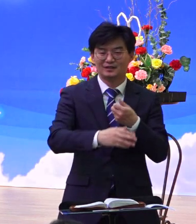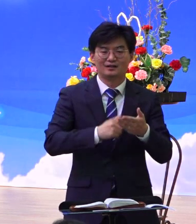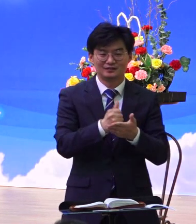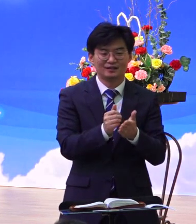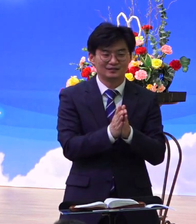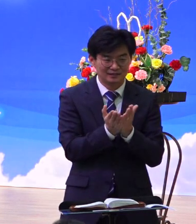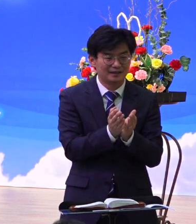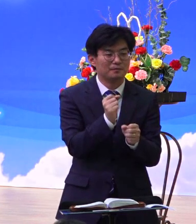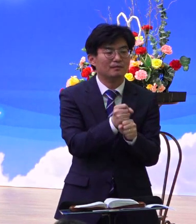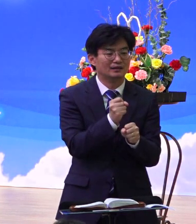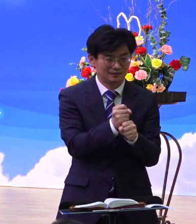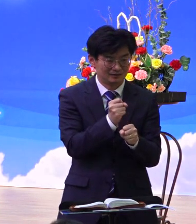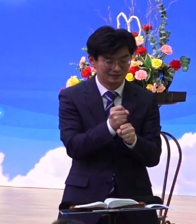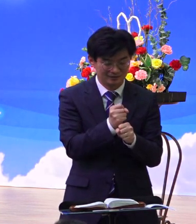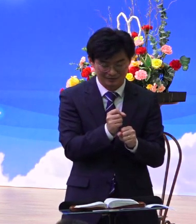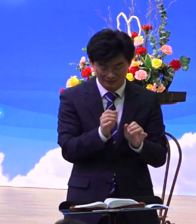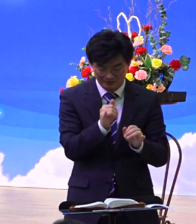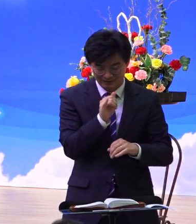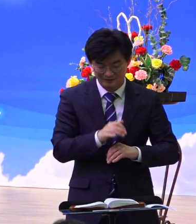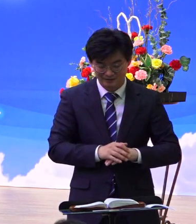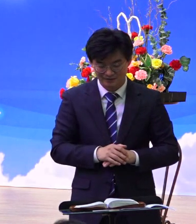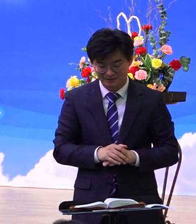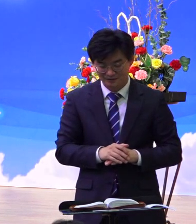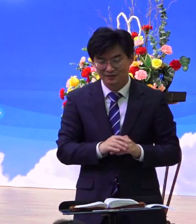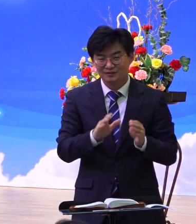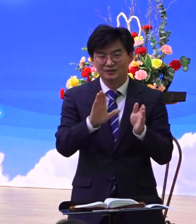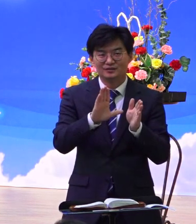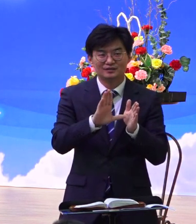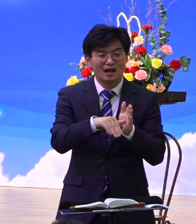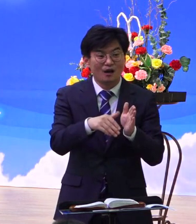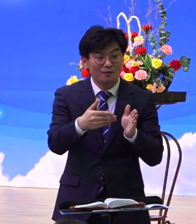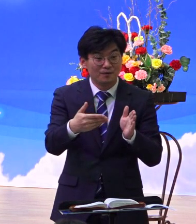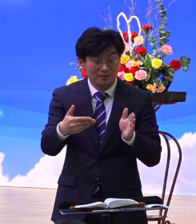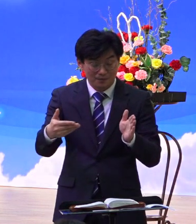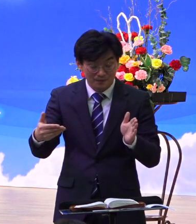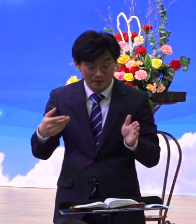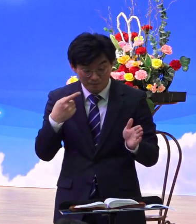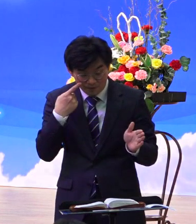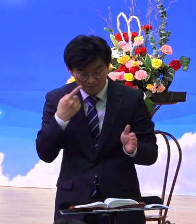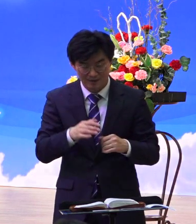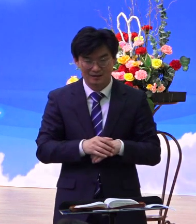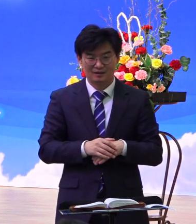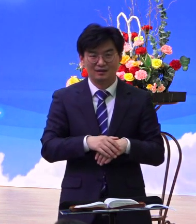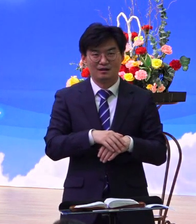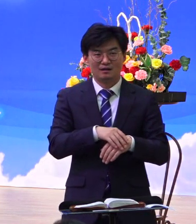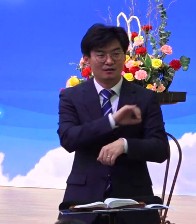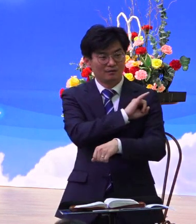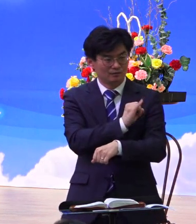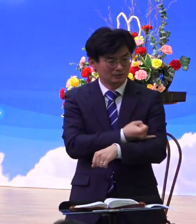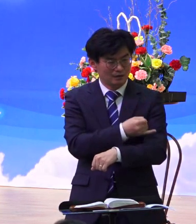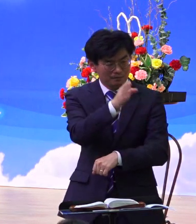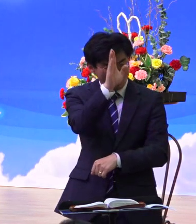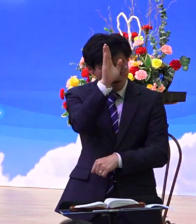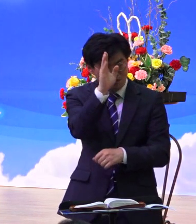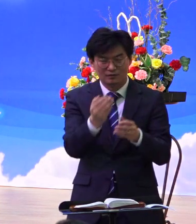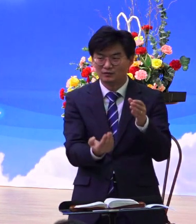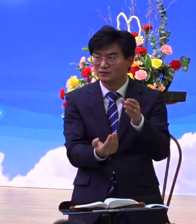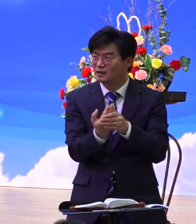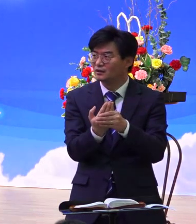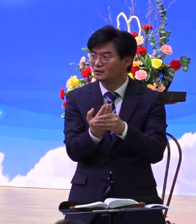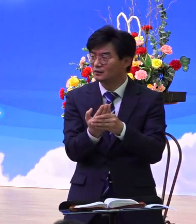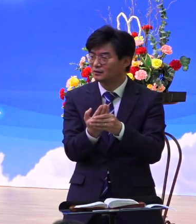그리고 아마 몇 년 시간이 지나서 권사님에게 병이 찾아왔고 루게릭 병이라고 하는 근육을 마음대로 쓸 수